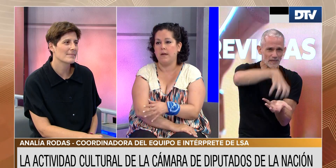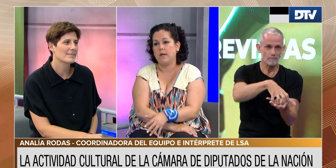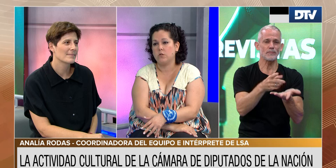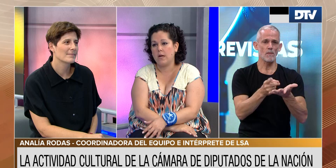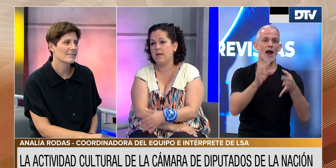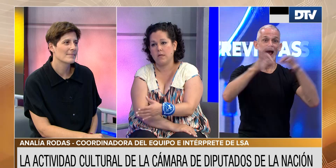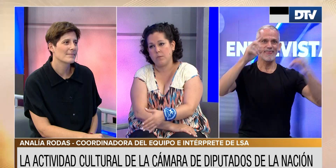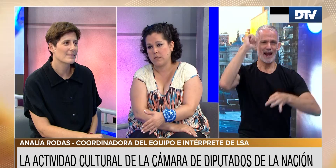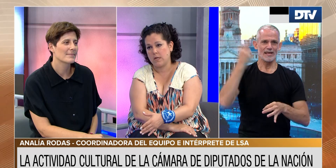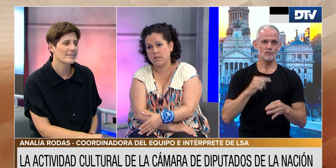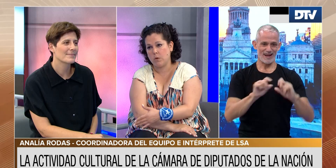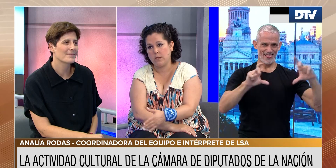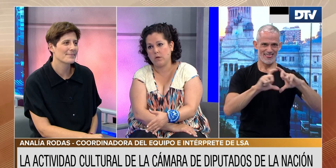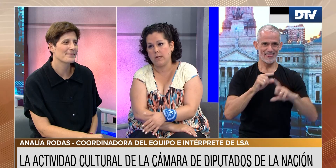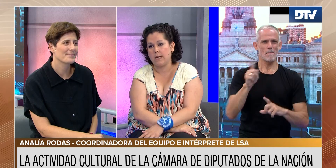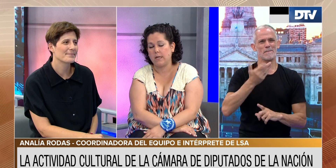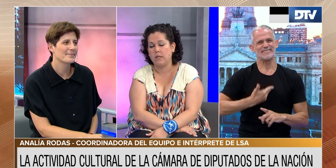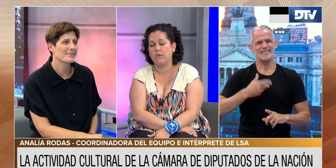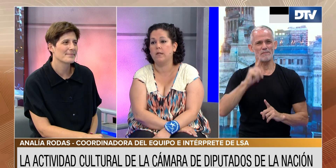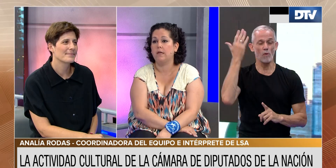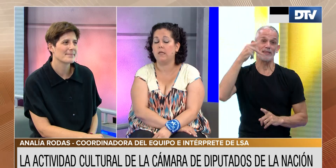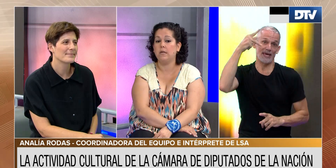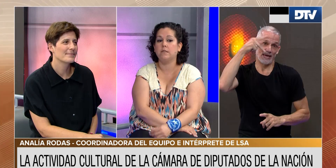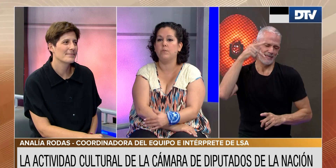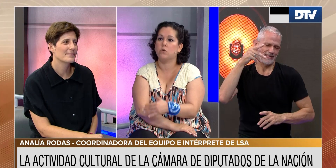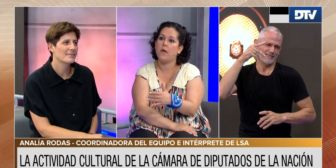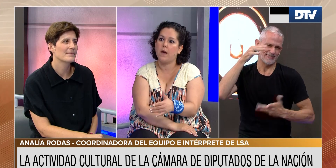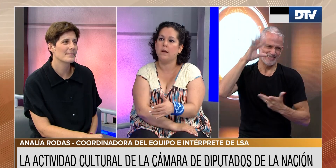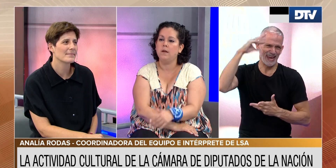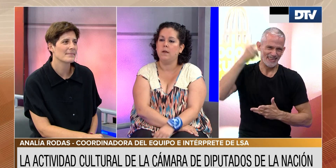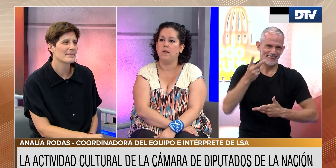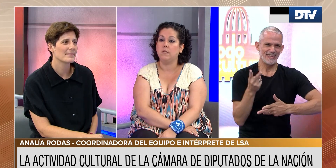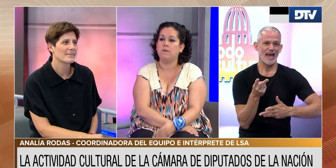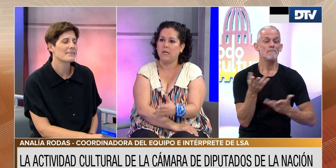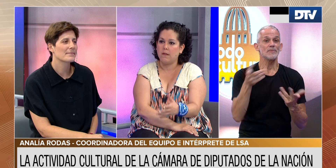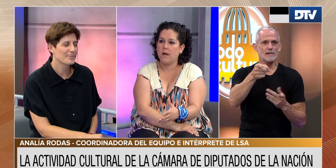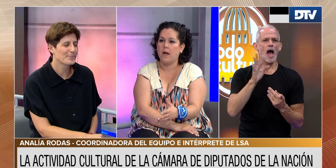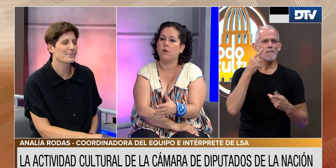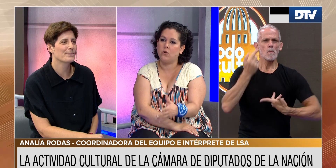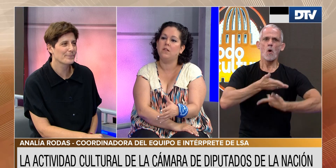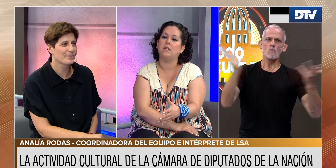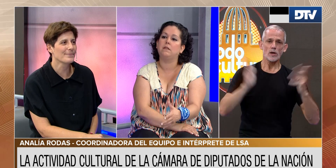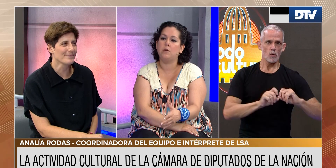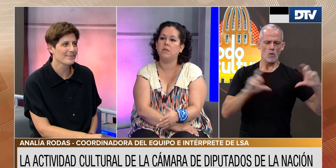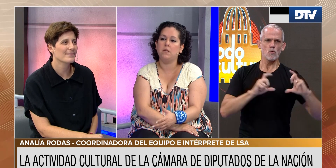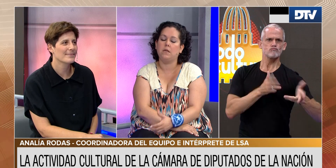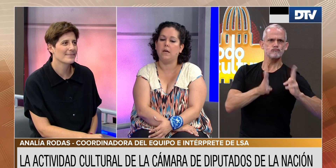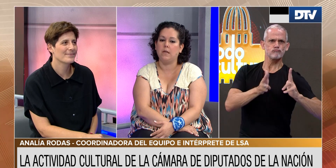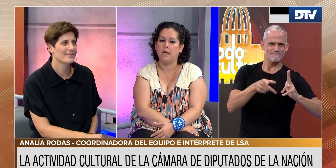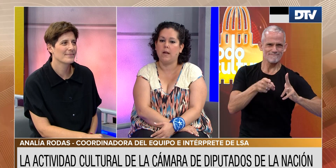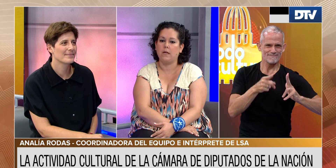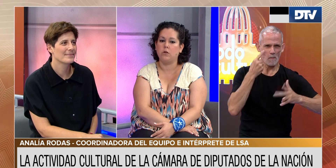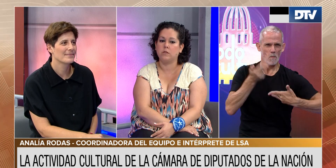las cadenas nacionales, de quien presidía en ese momento, que era Cristina Fernández de Kirchner, se empezó a dar visibilidad al rol del intérprete